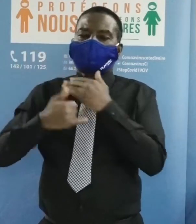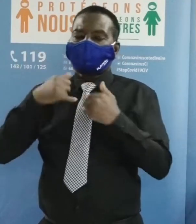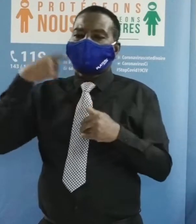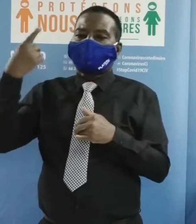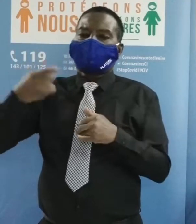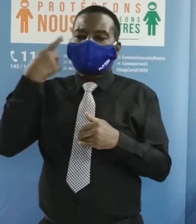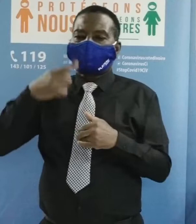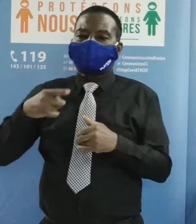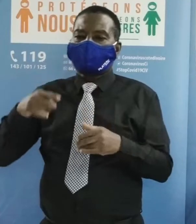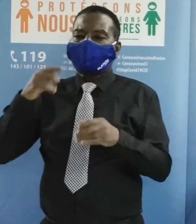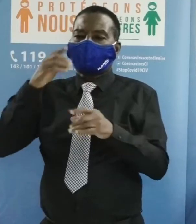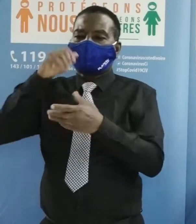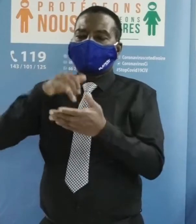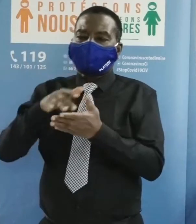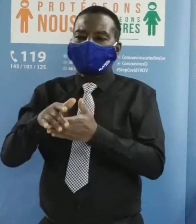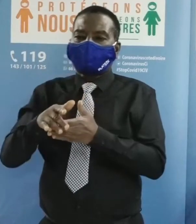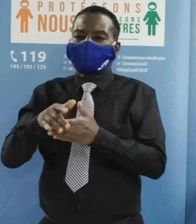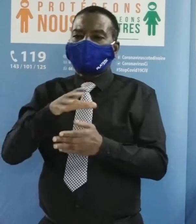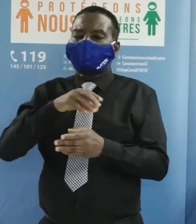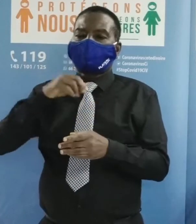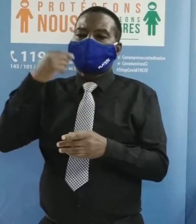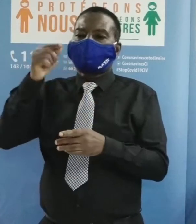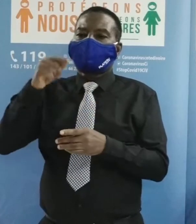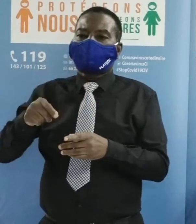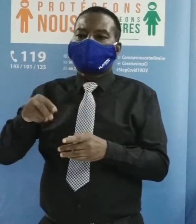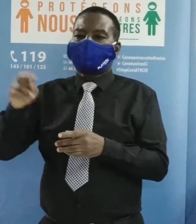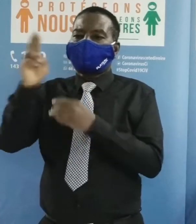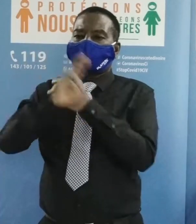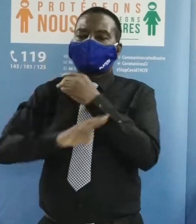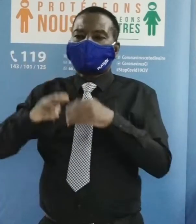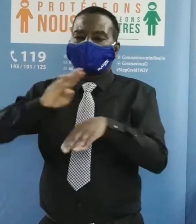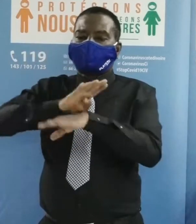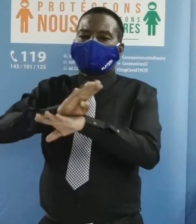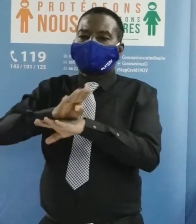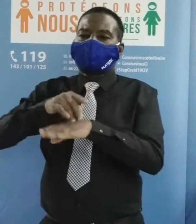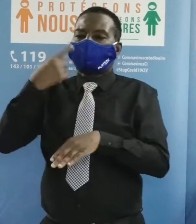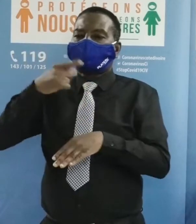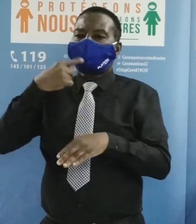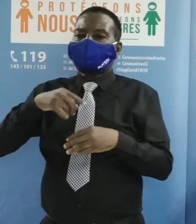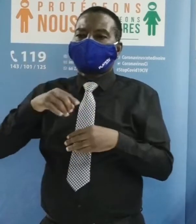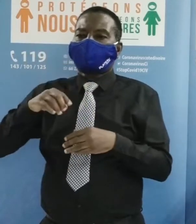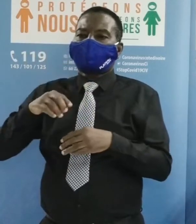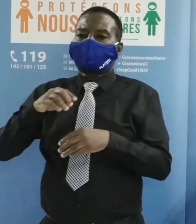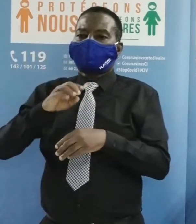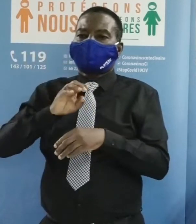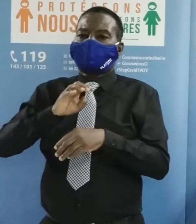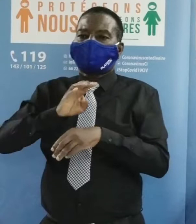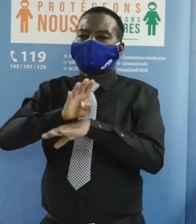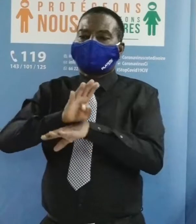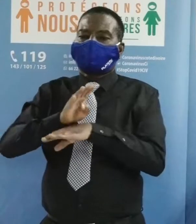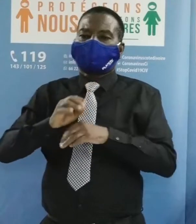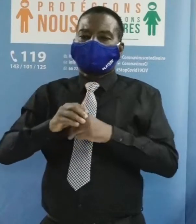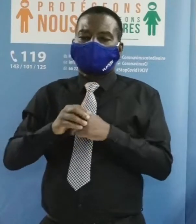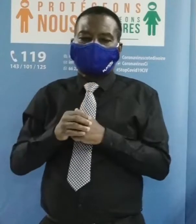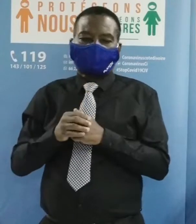faiblement impacté dont la région du bouquin qui comprend la commune de bouaké